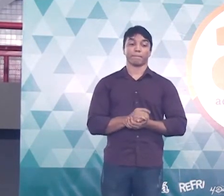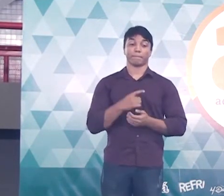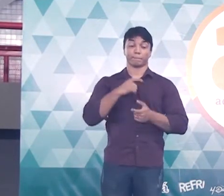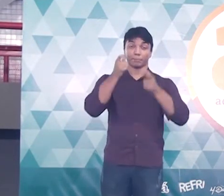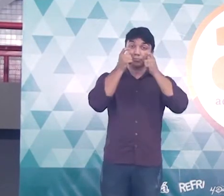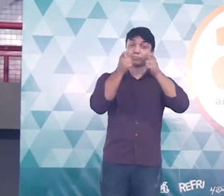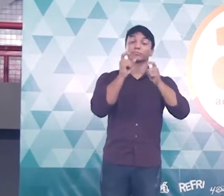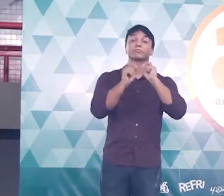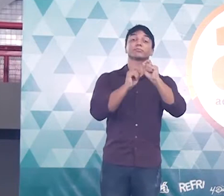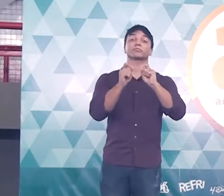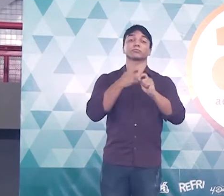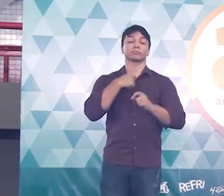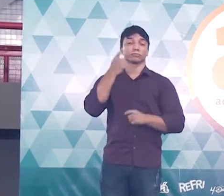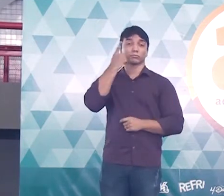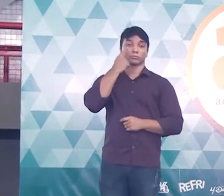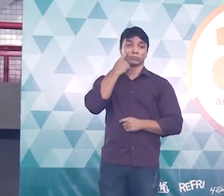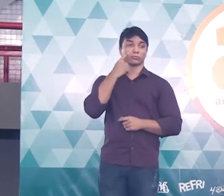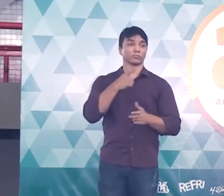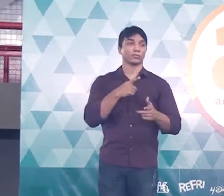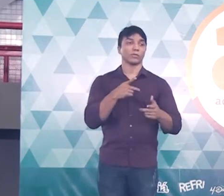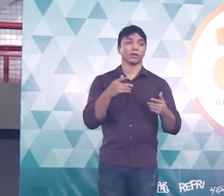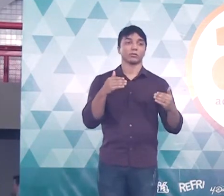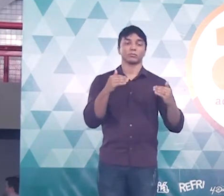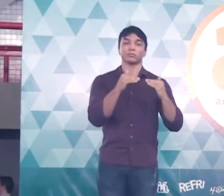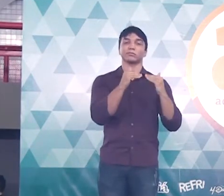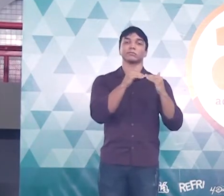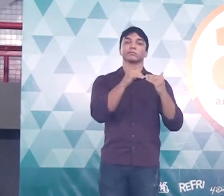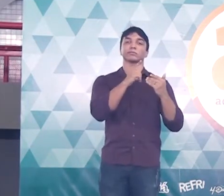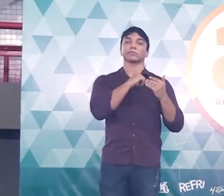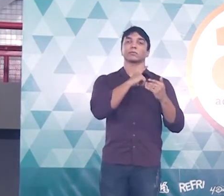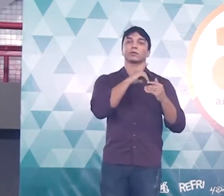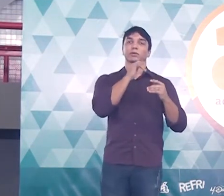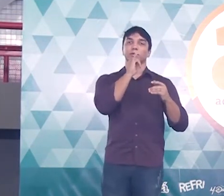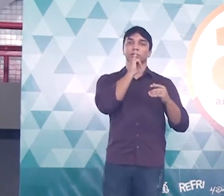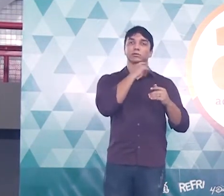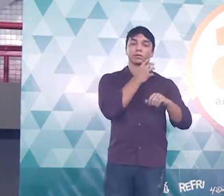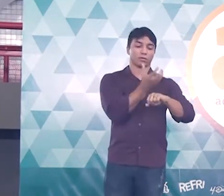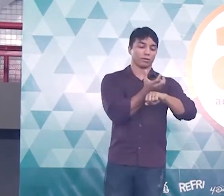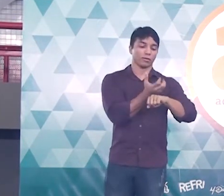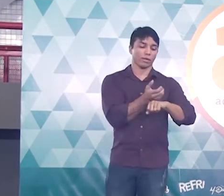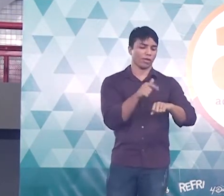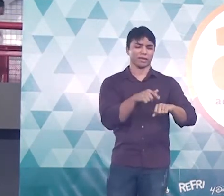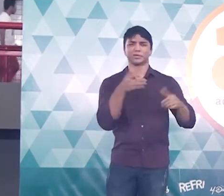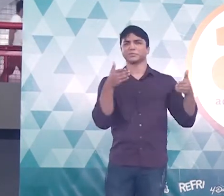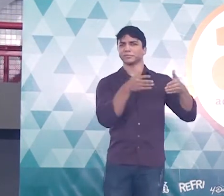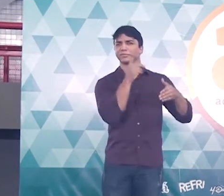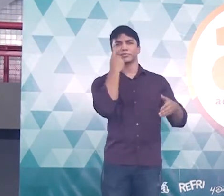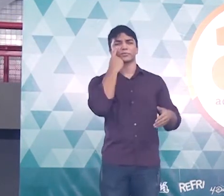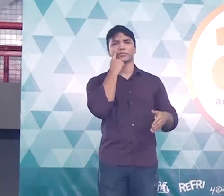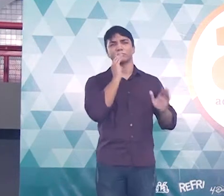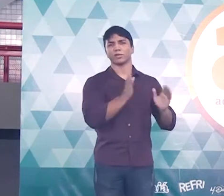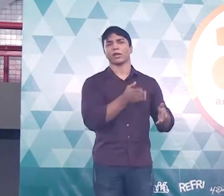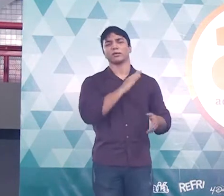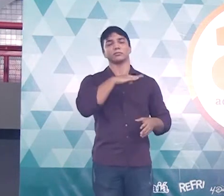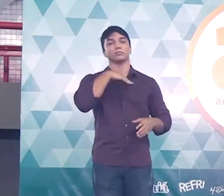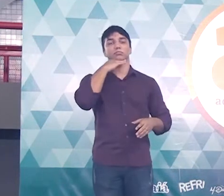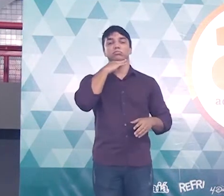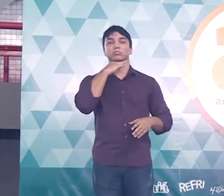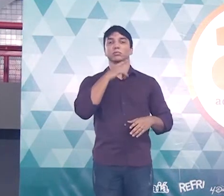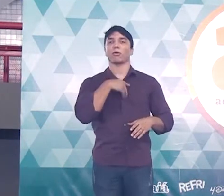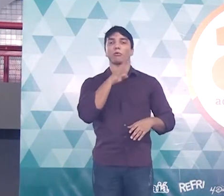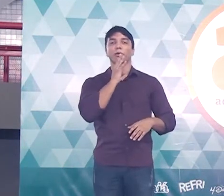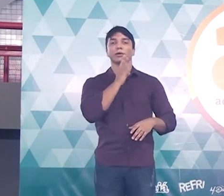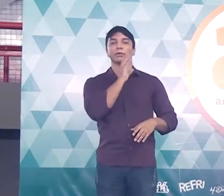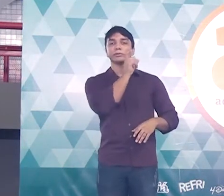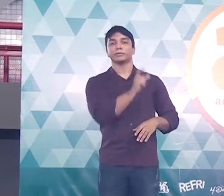Interessante que a gente observa, a gente, por exemplo, comenta uma matéria que, essa matéria eu já vi, essa matéria eu já